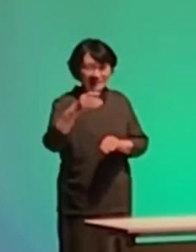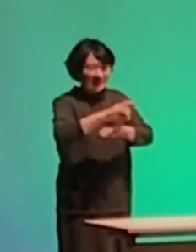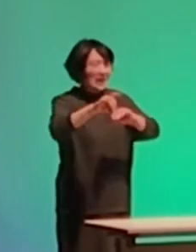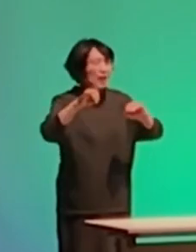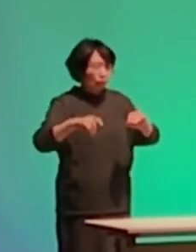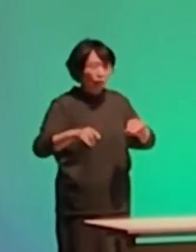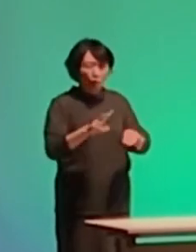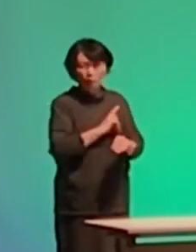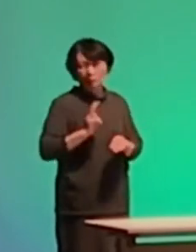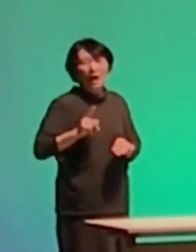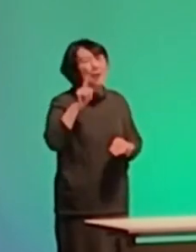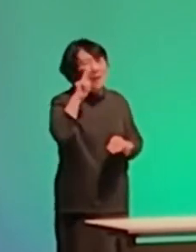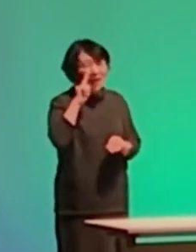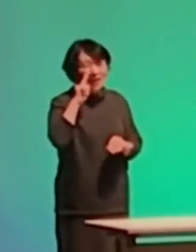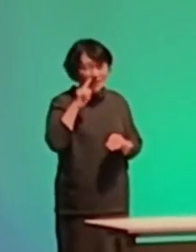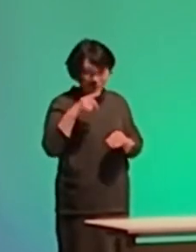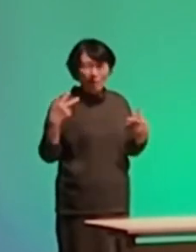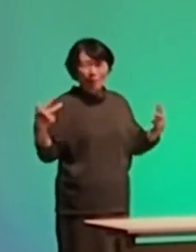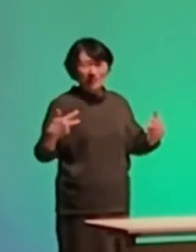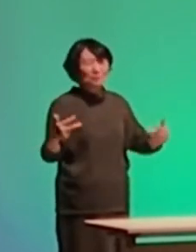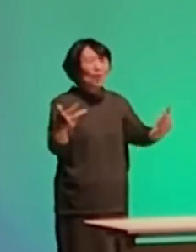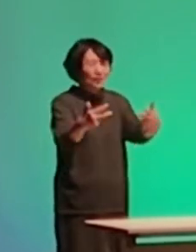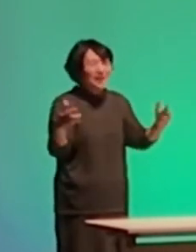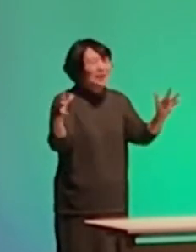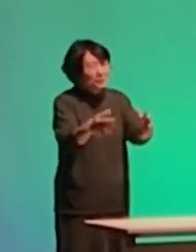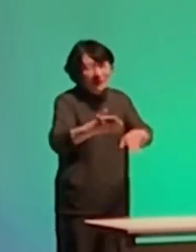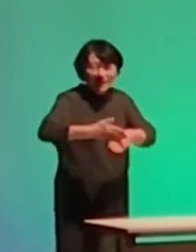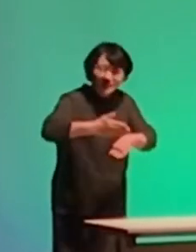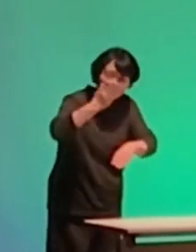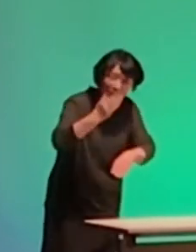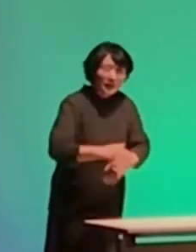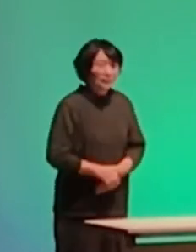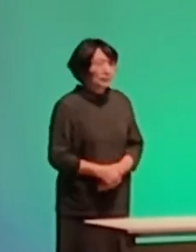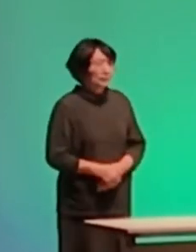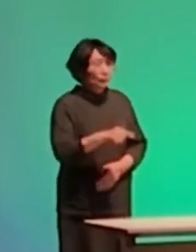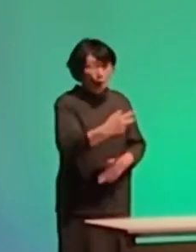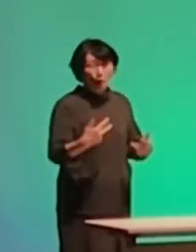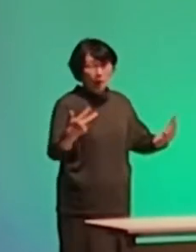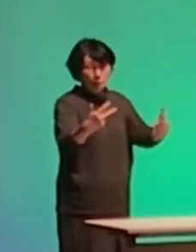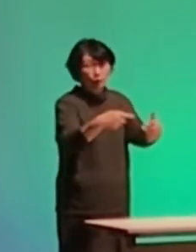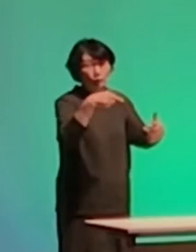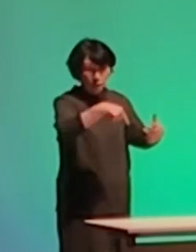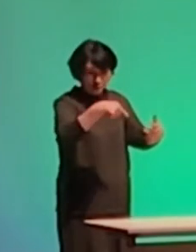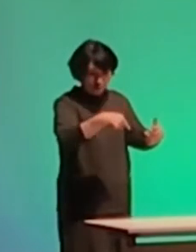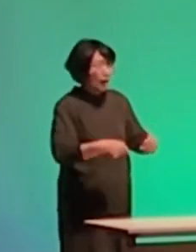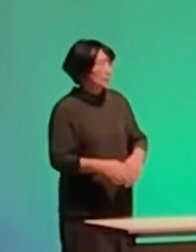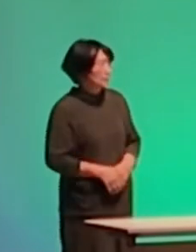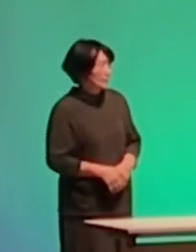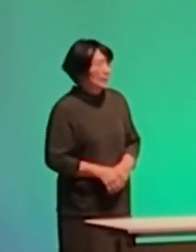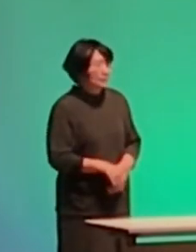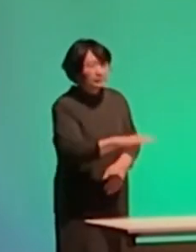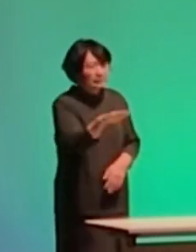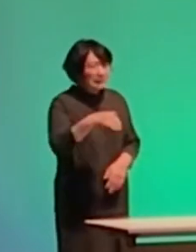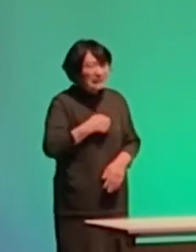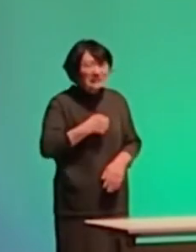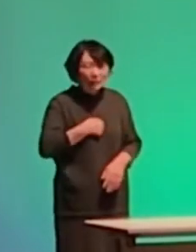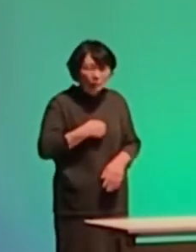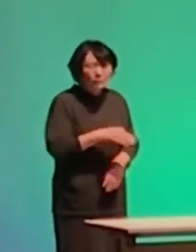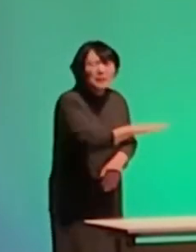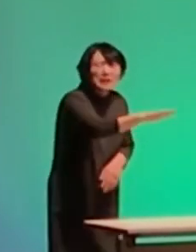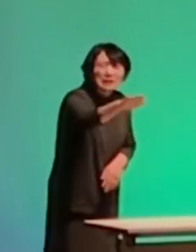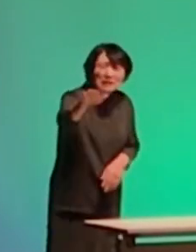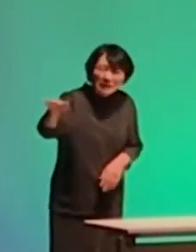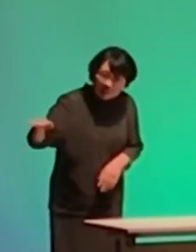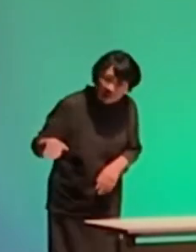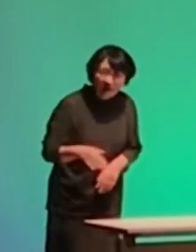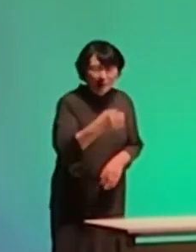のシンポジウムにこのようにお集まりいただいてありがとうございます。このシンポジウムではタイトルが皆さんよくご存じのように、誰もが